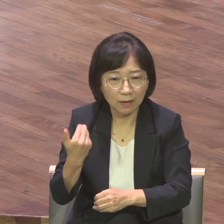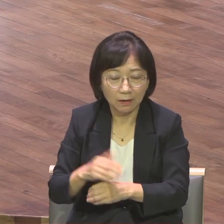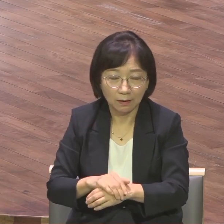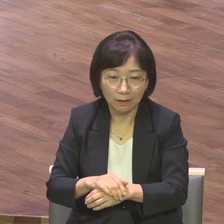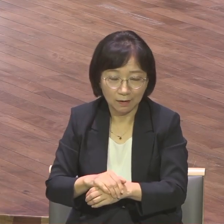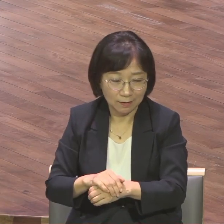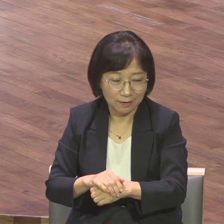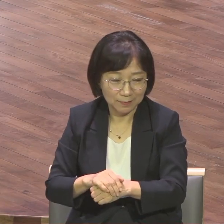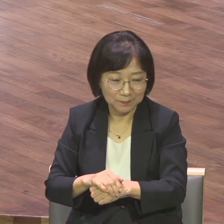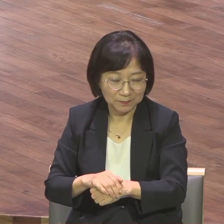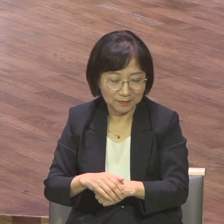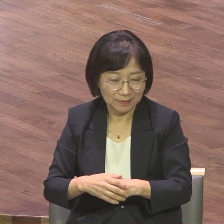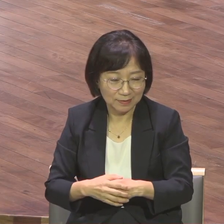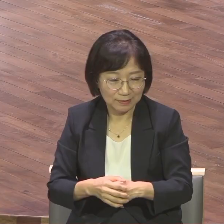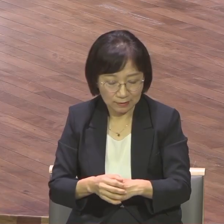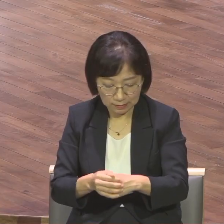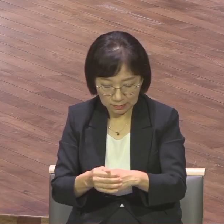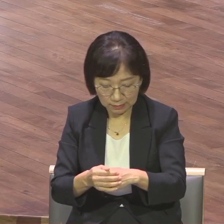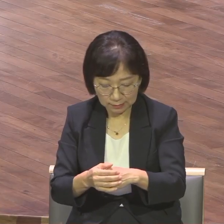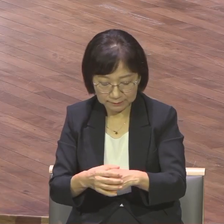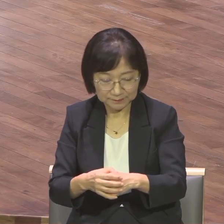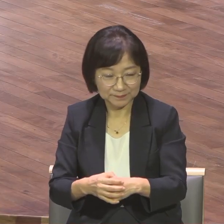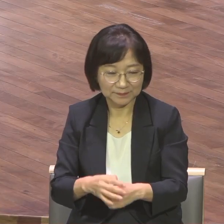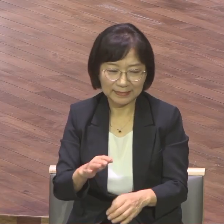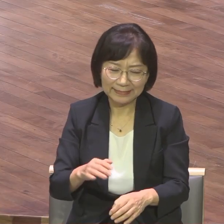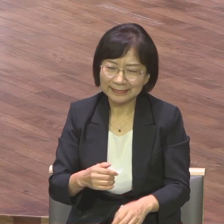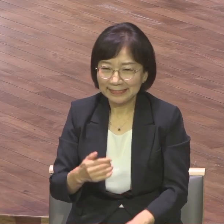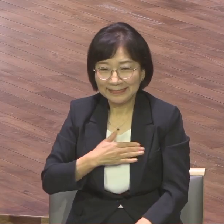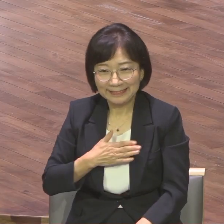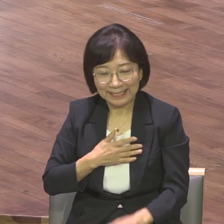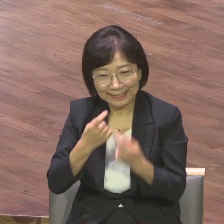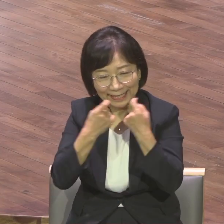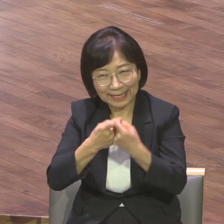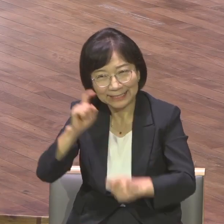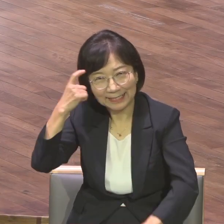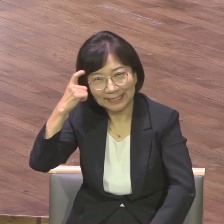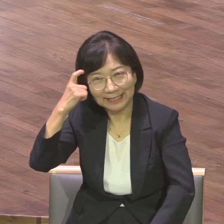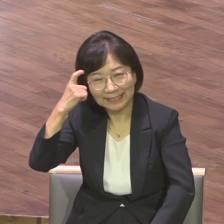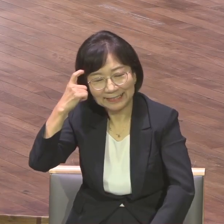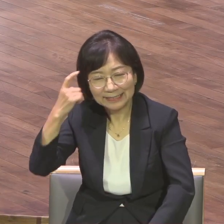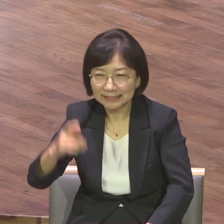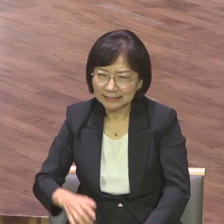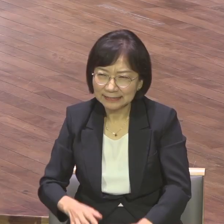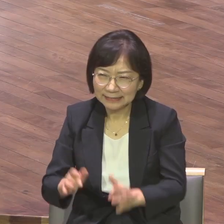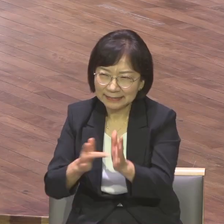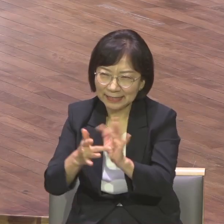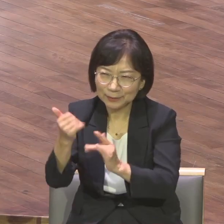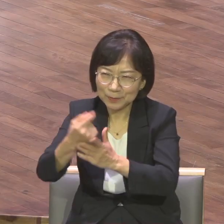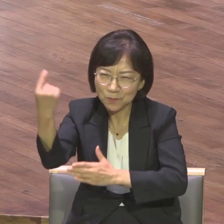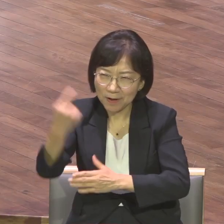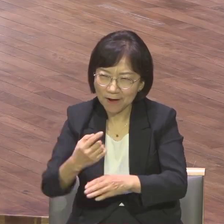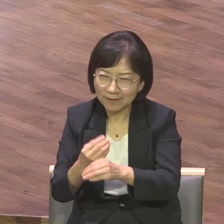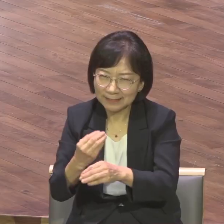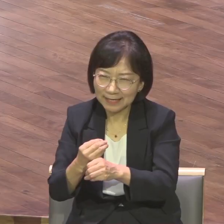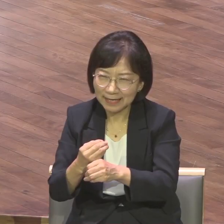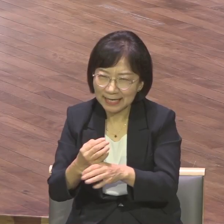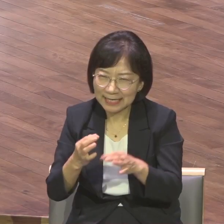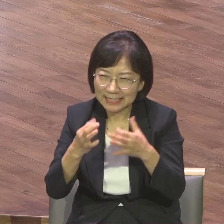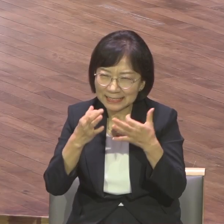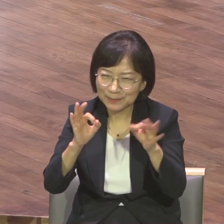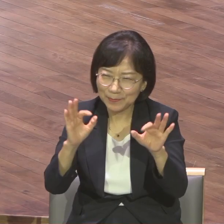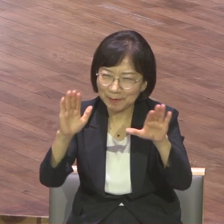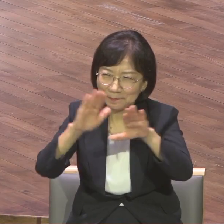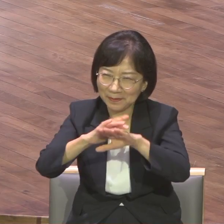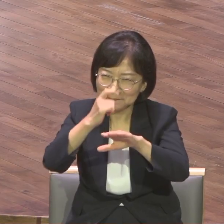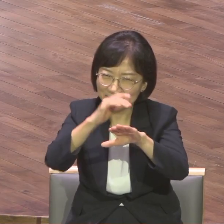제가 얼마 전에 말씀드렸잖아요. 예수님이 재림이 언제 될까? 제가 묵상해보니까 심야기도 또 오지 않을까? 금요일